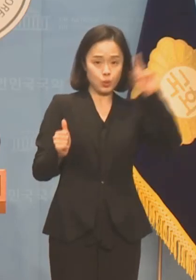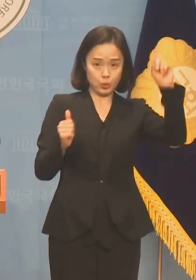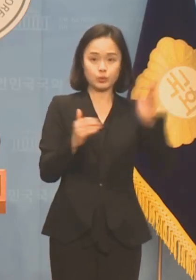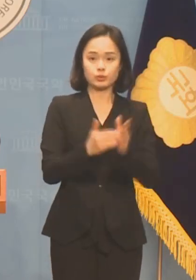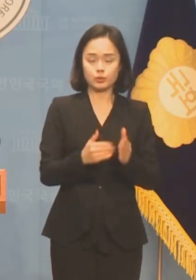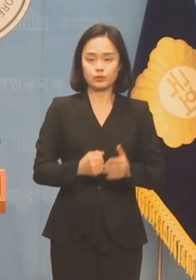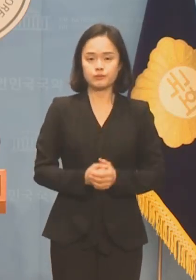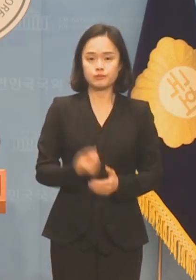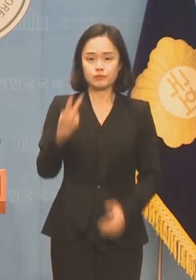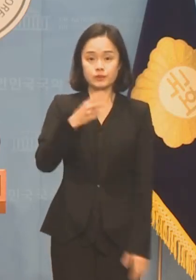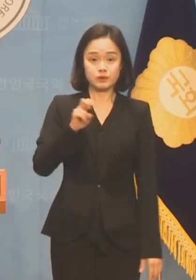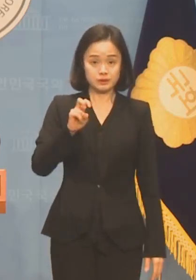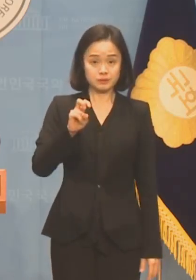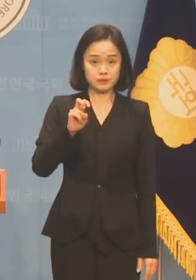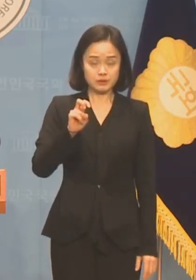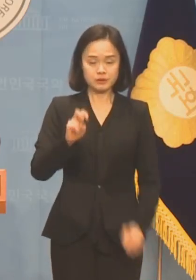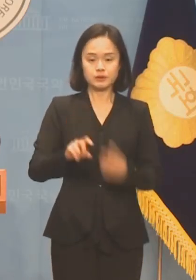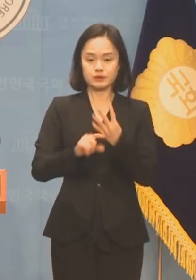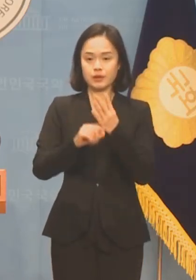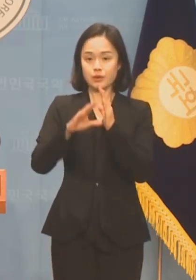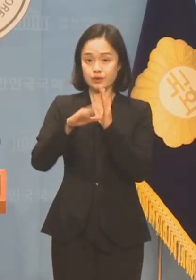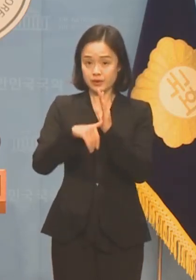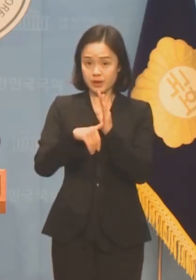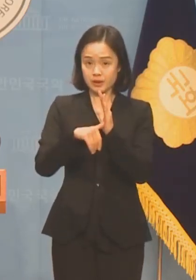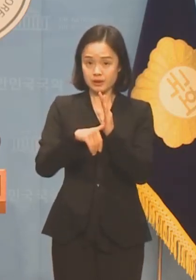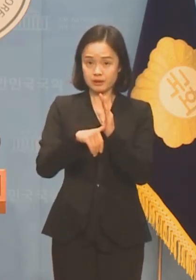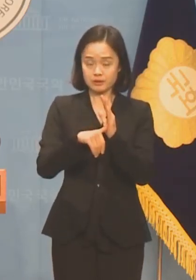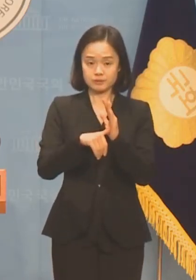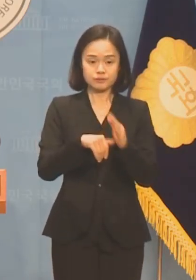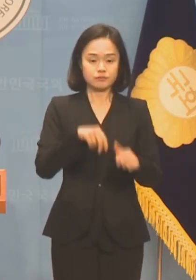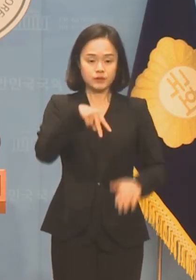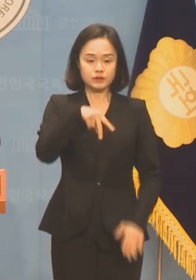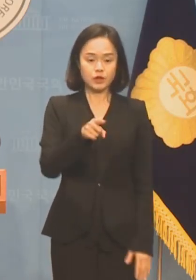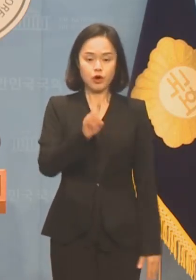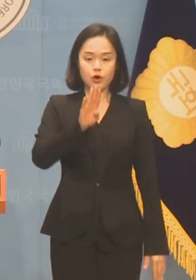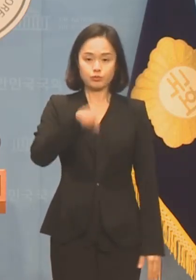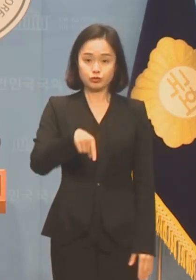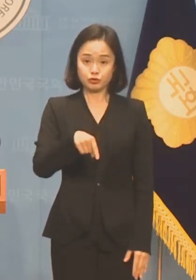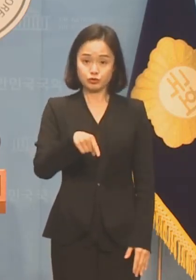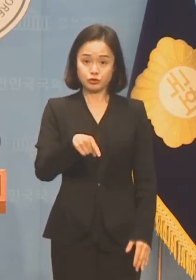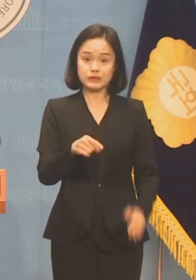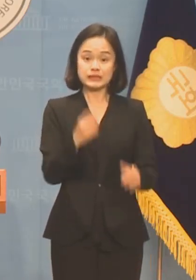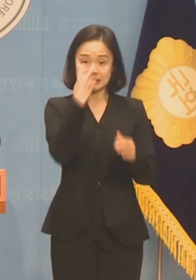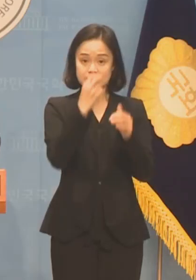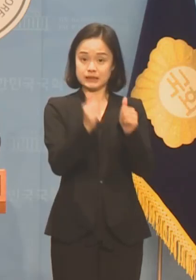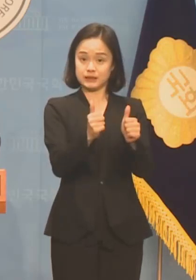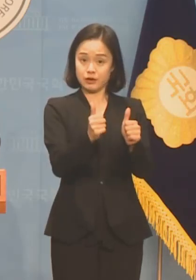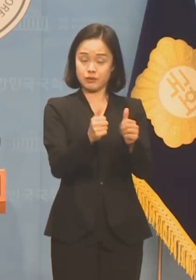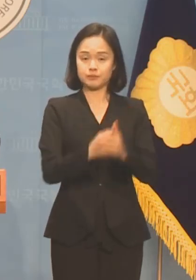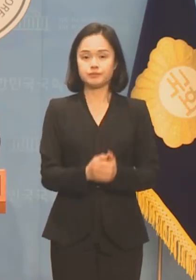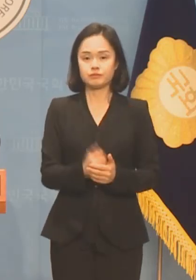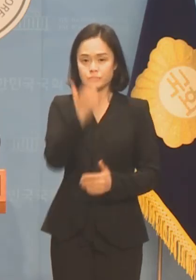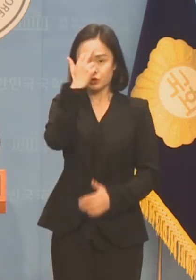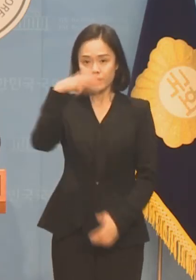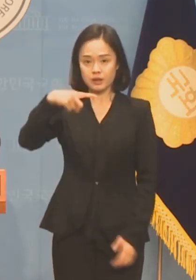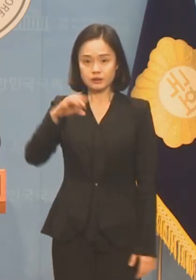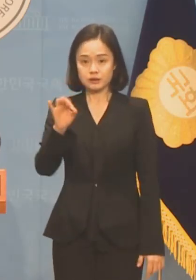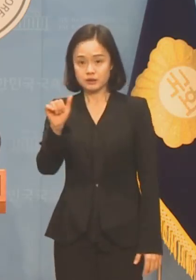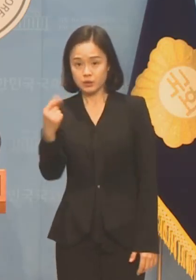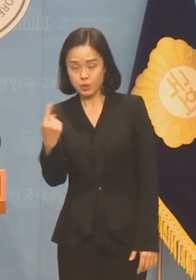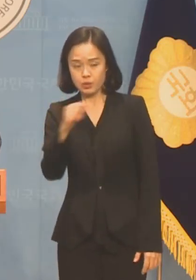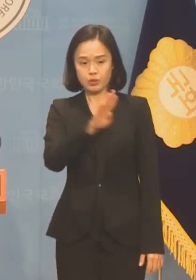서부지검이 피고소인들 가운데 최승호 고소 당시 MBC 사장, 박성재